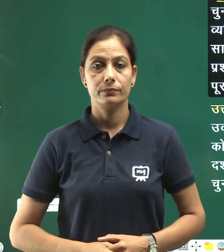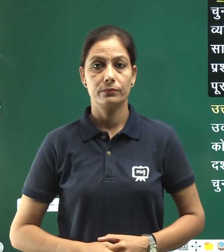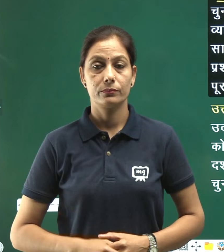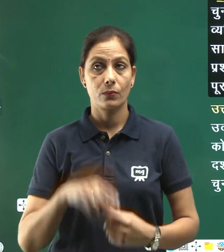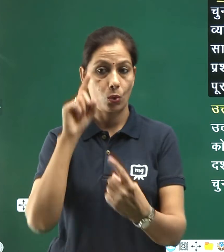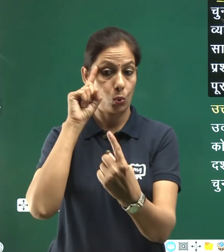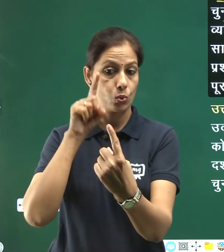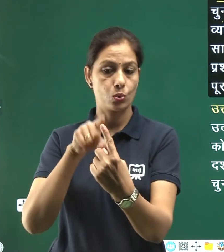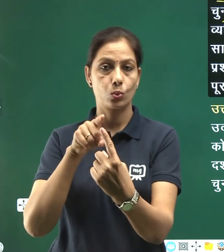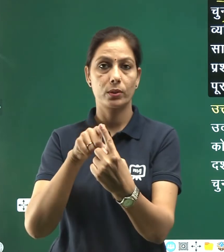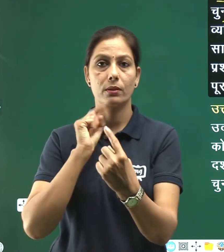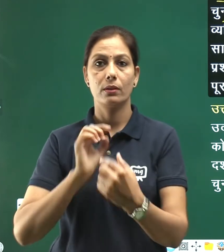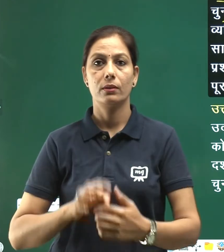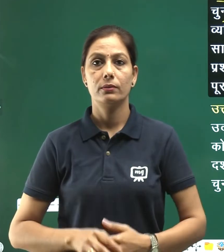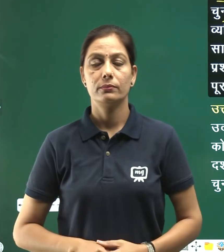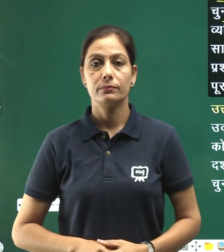चुनौती का